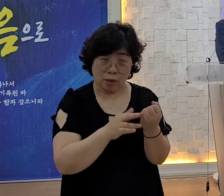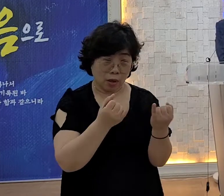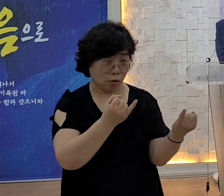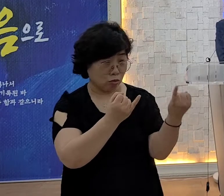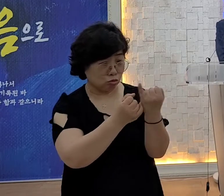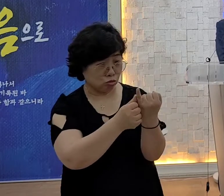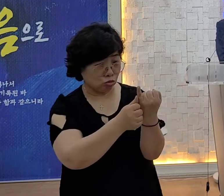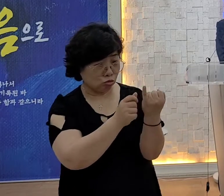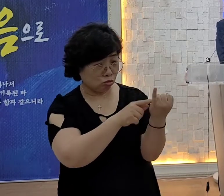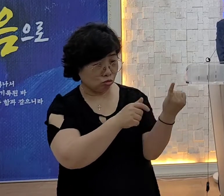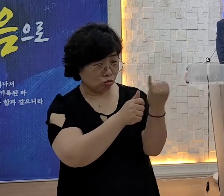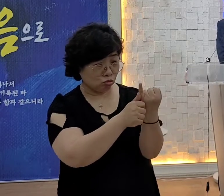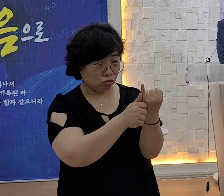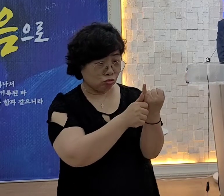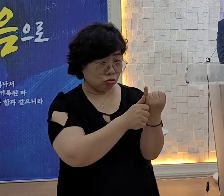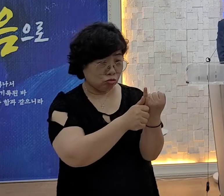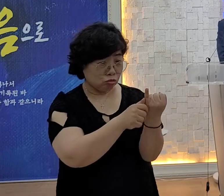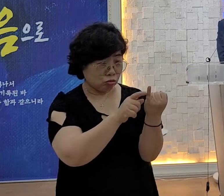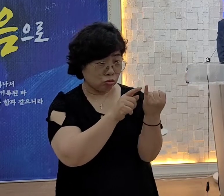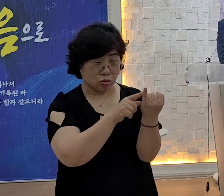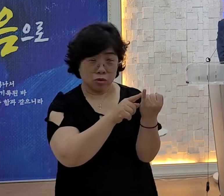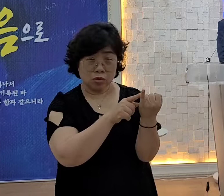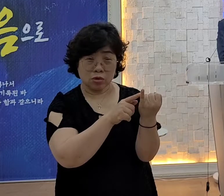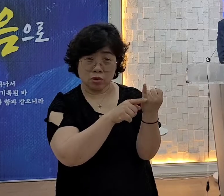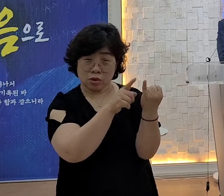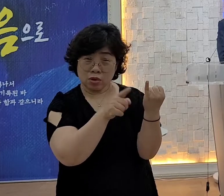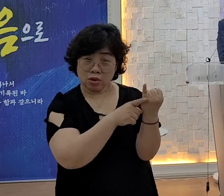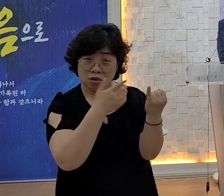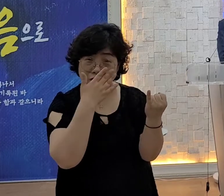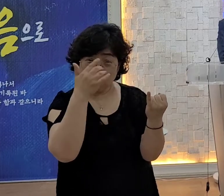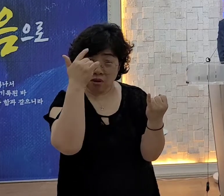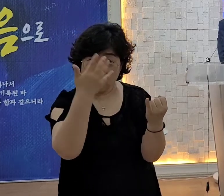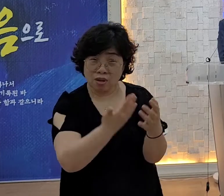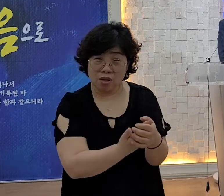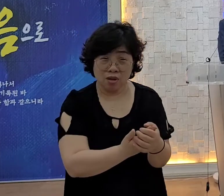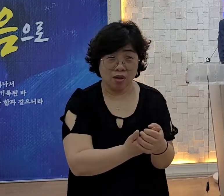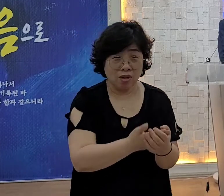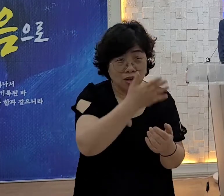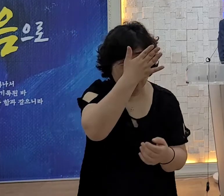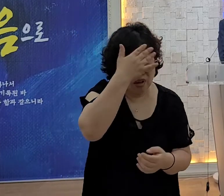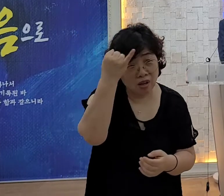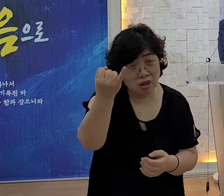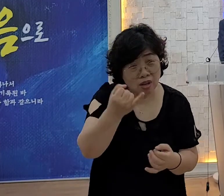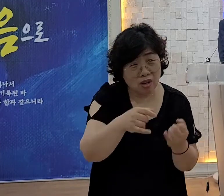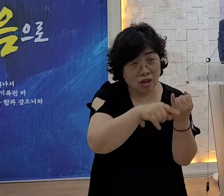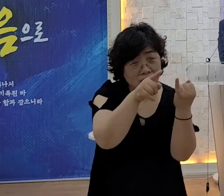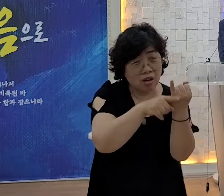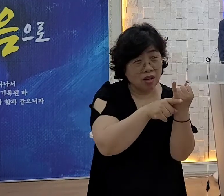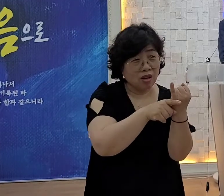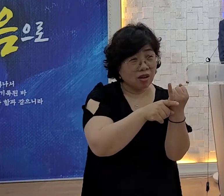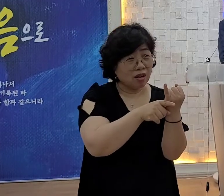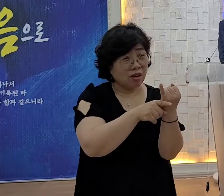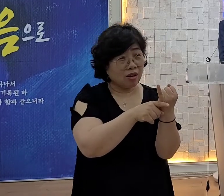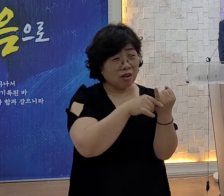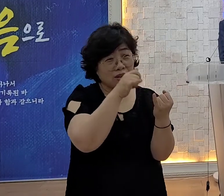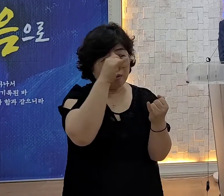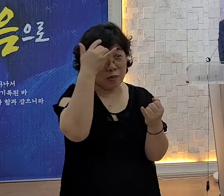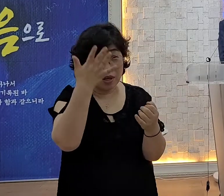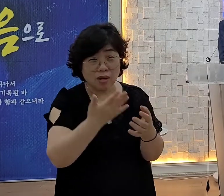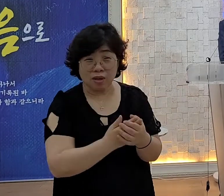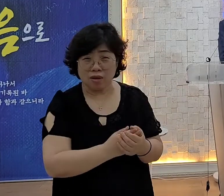나이가 얼마입니까? 75세. 그러면 여러분 75세 애 낳은 할머니 보셨어요?